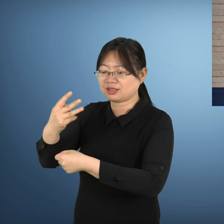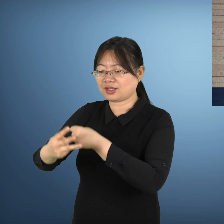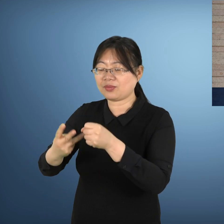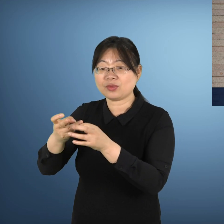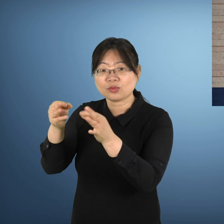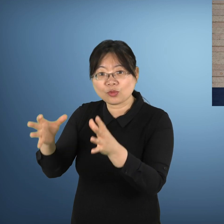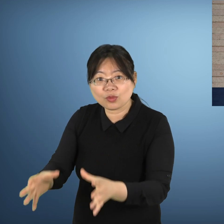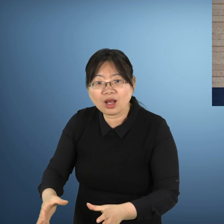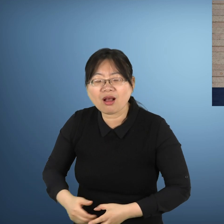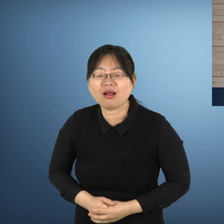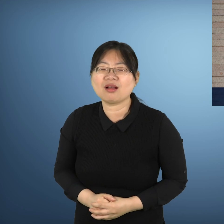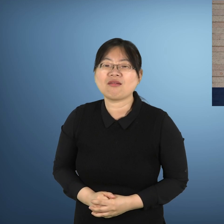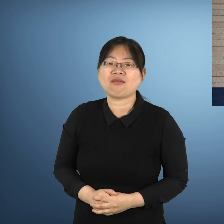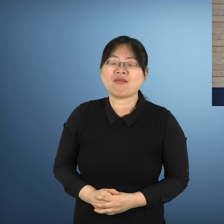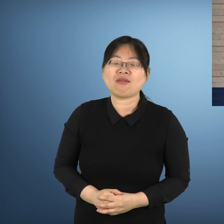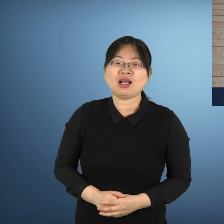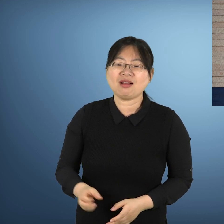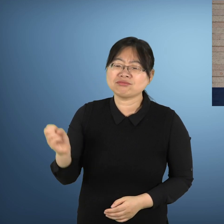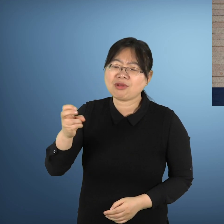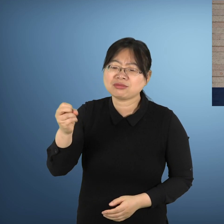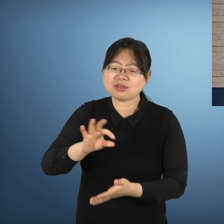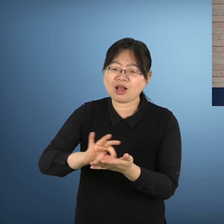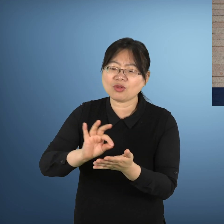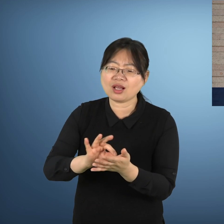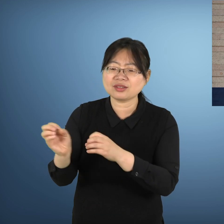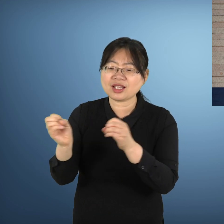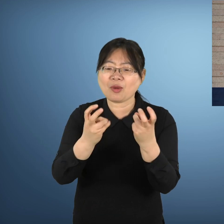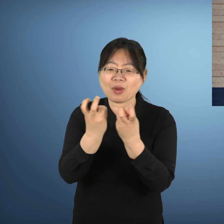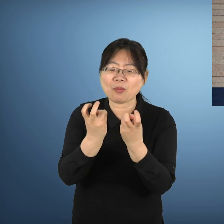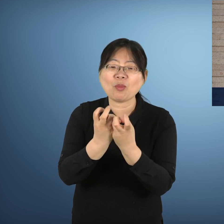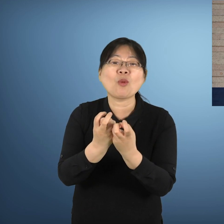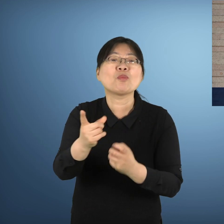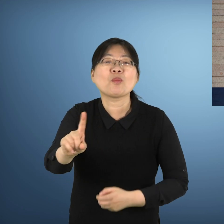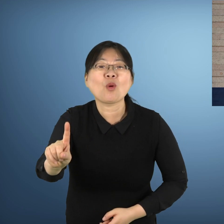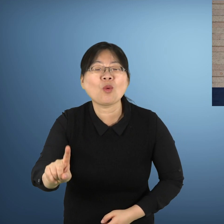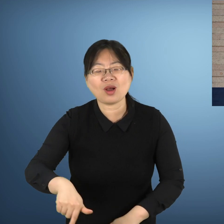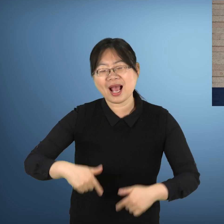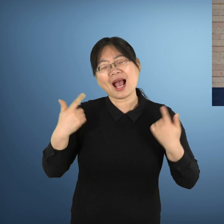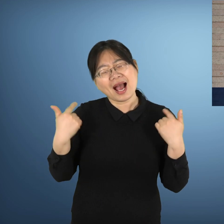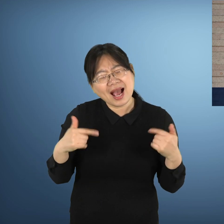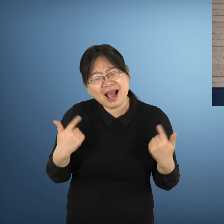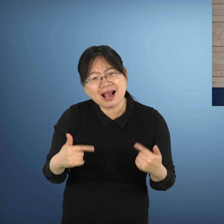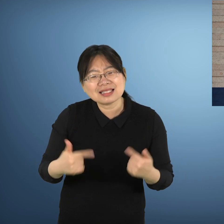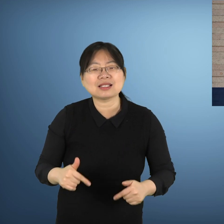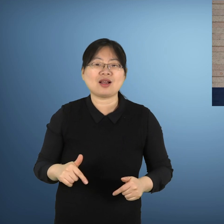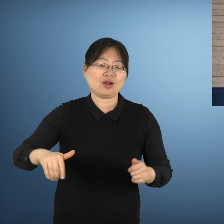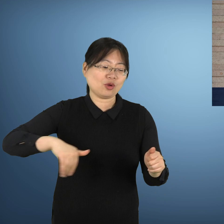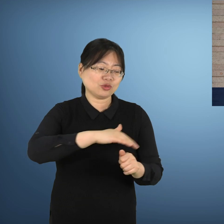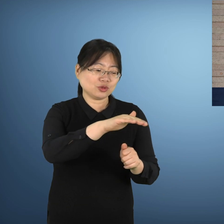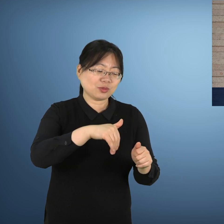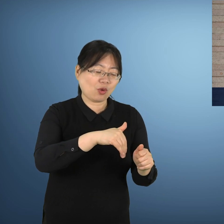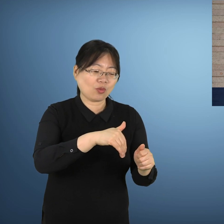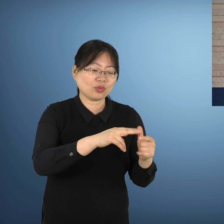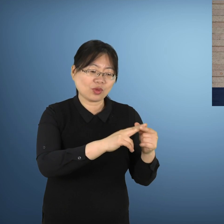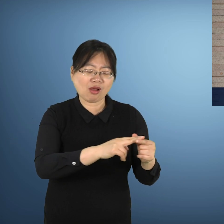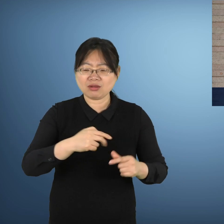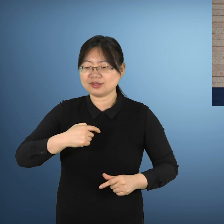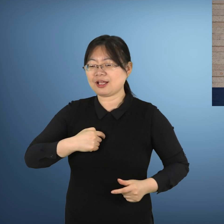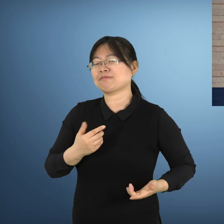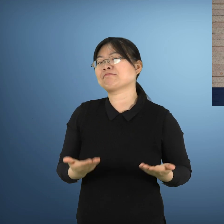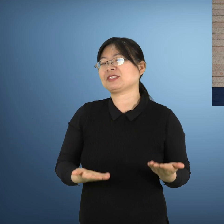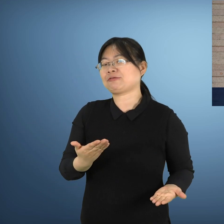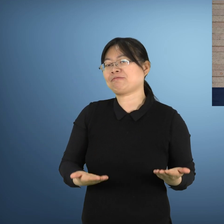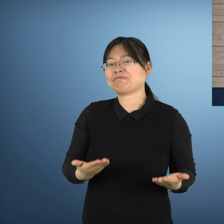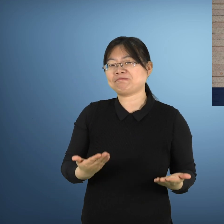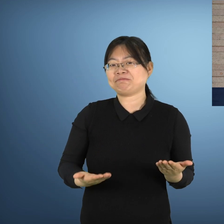내내 그가 자주 사용했던 화법 중에 하나가 항상 주변 것들과 자기를 비교시켰어요.